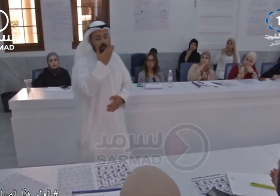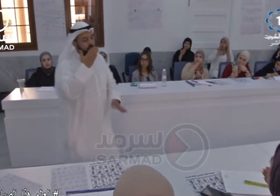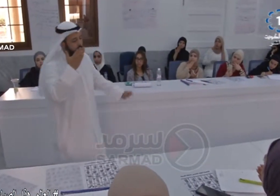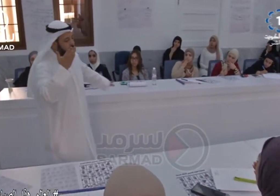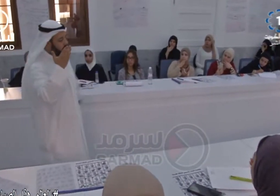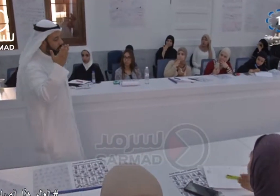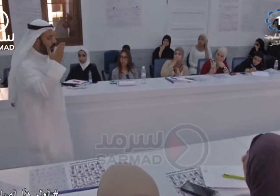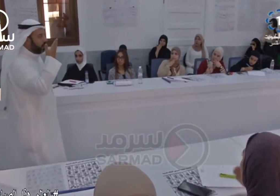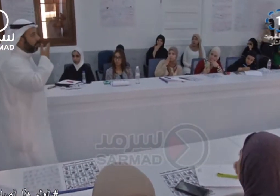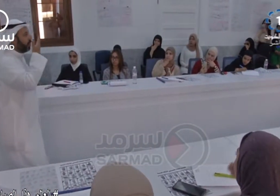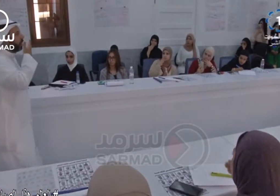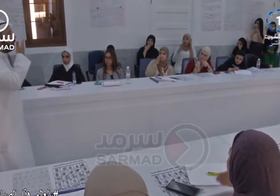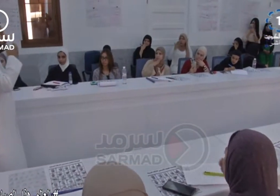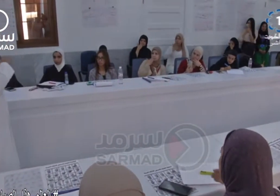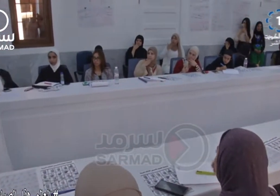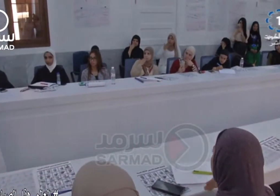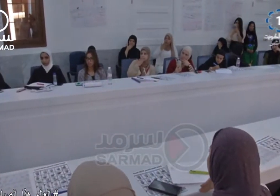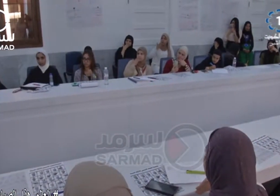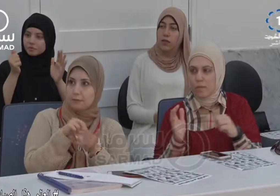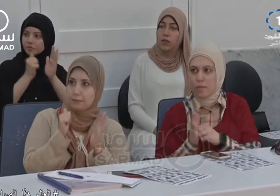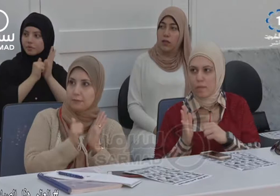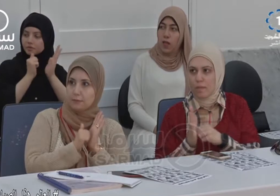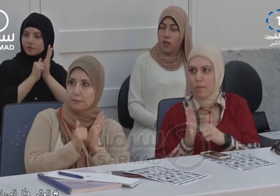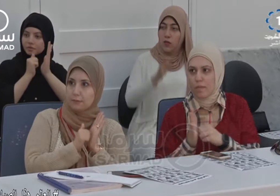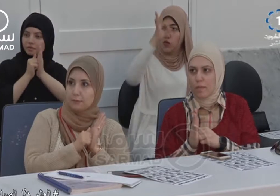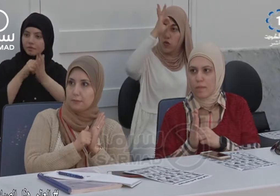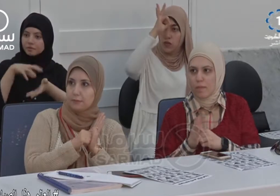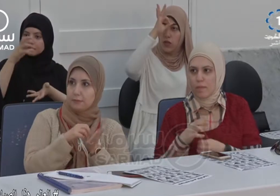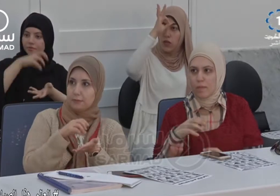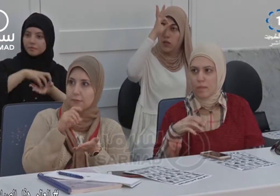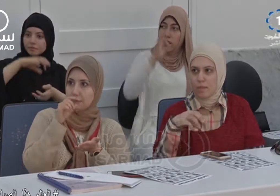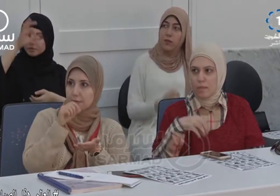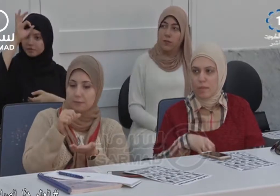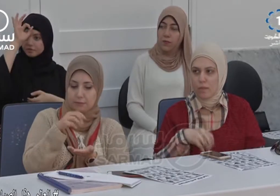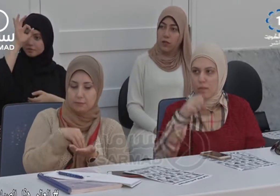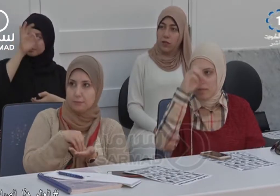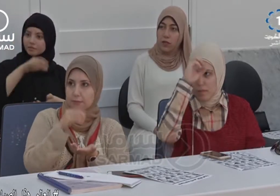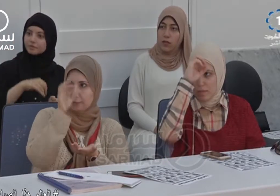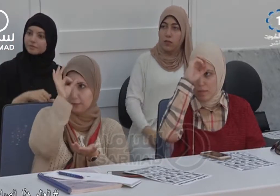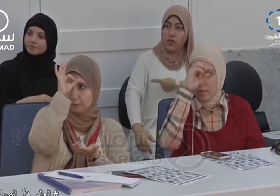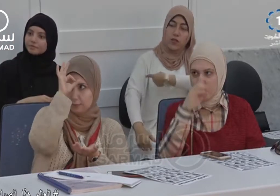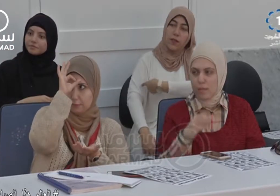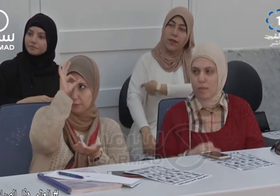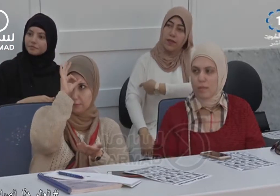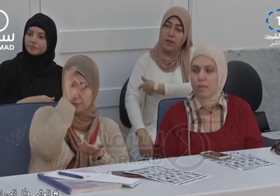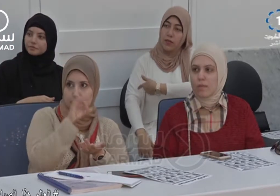تكن أصم نظرا للحاجة الكبيرة لنشر هذه اللغة. مروة محرم، تلفزيون دولة الكويت.